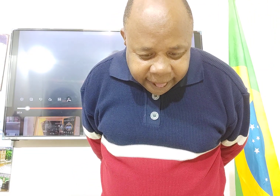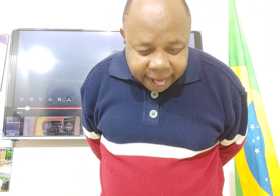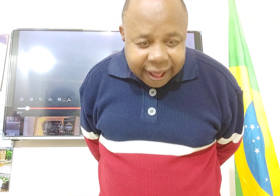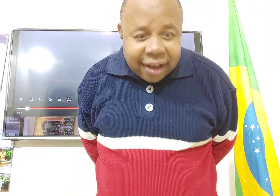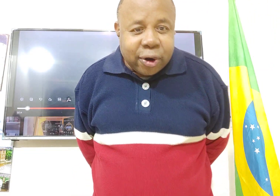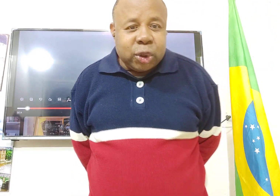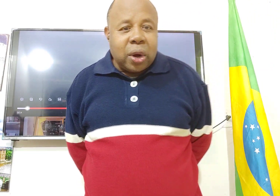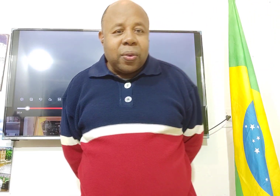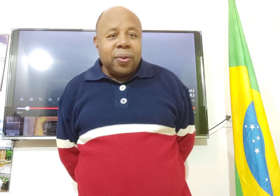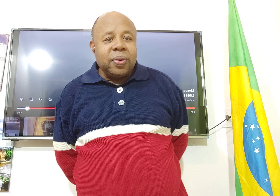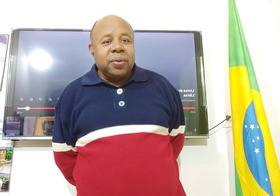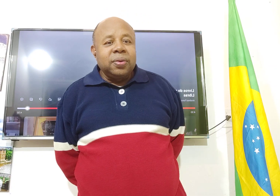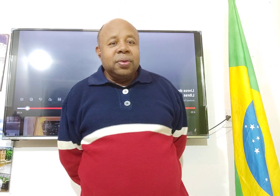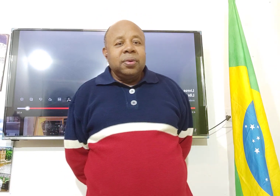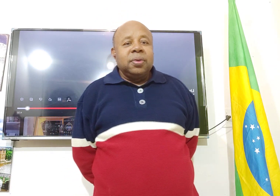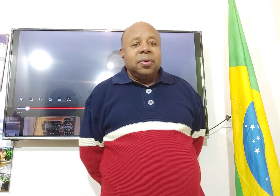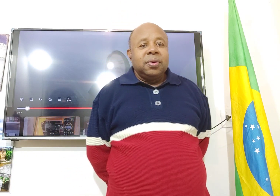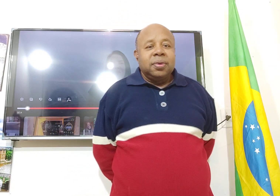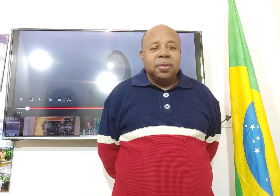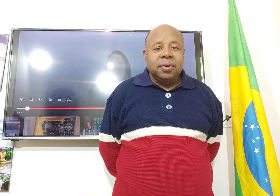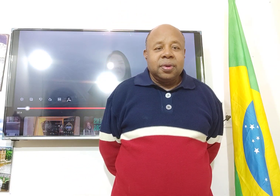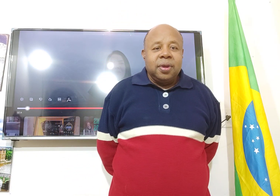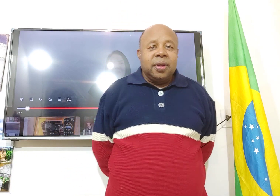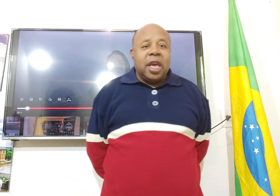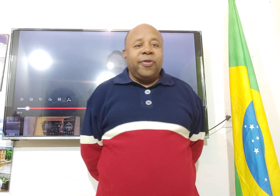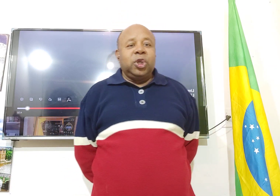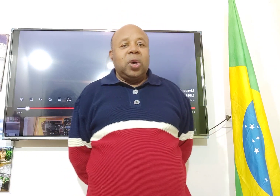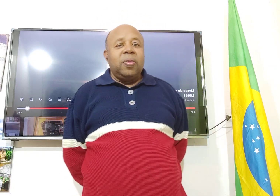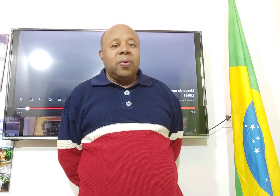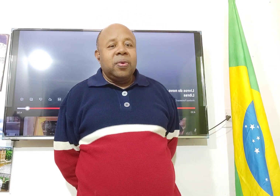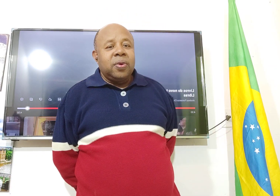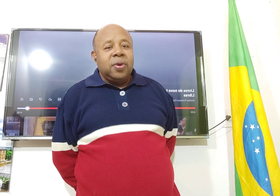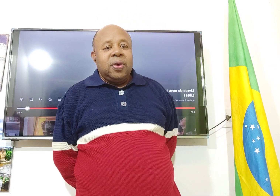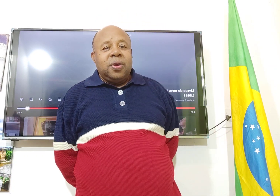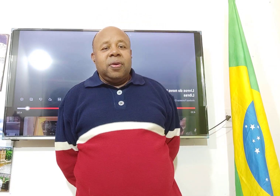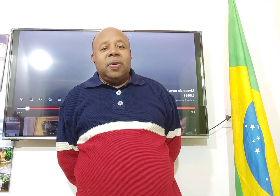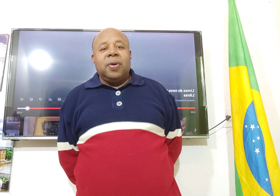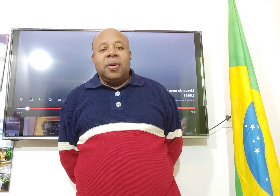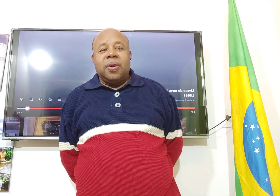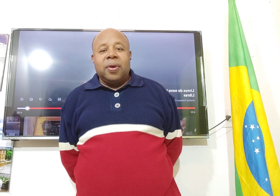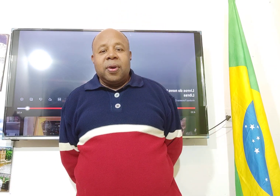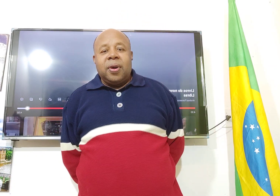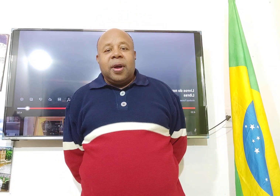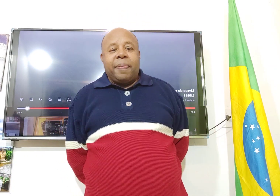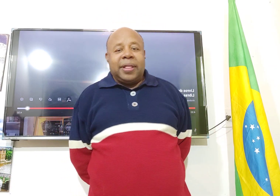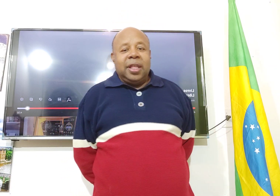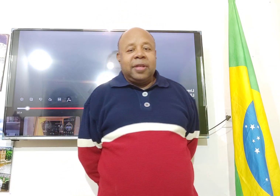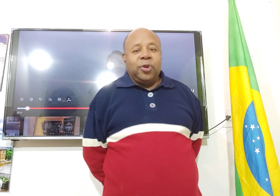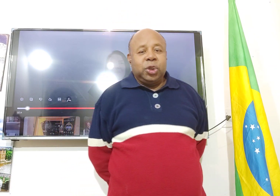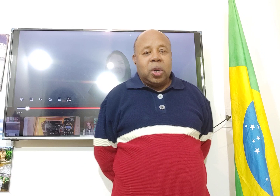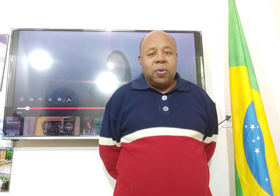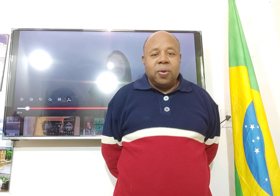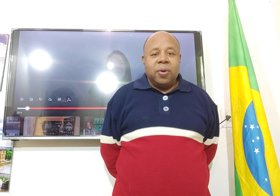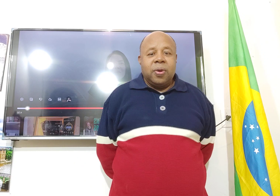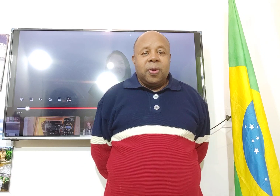Quem que falou João? Quem que falou João? Patrícia falou João.